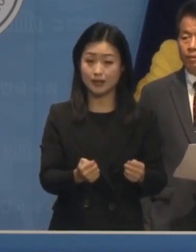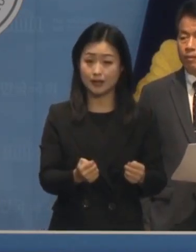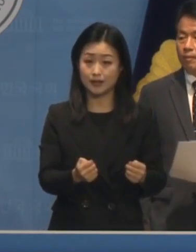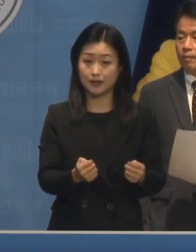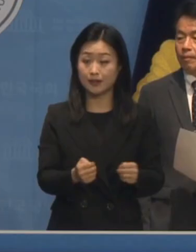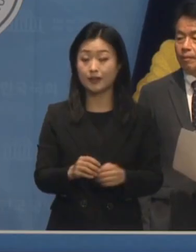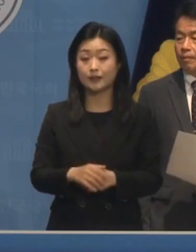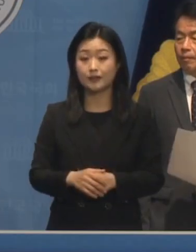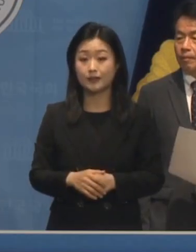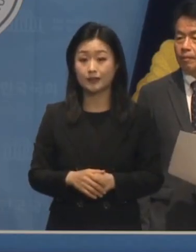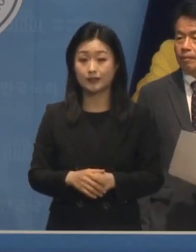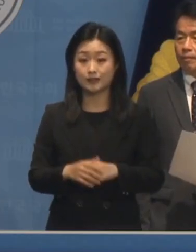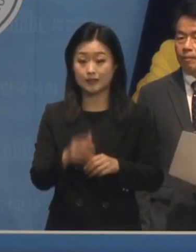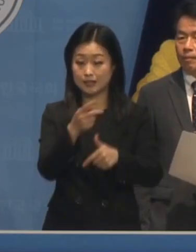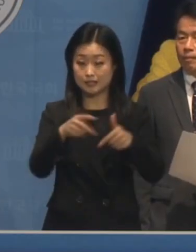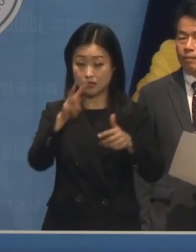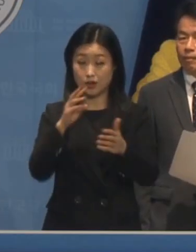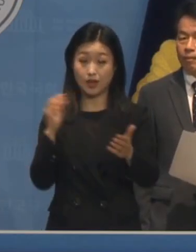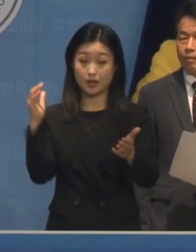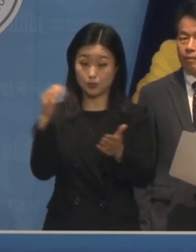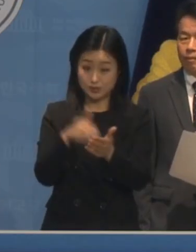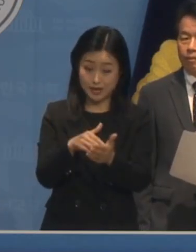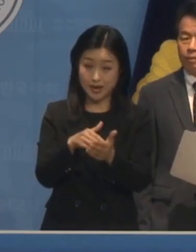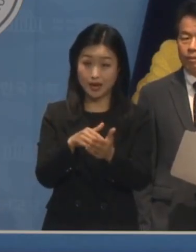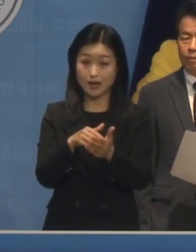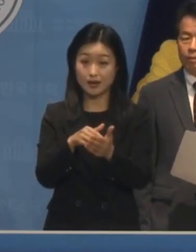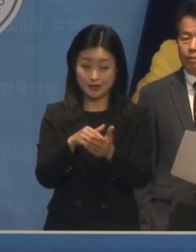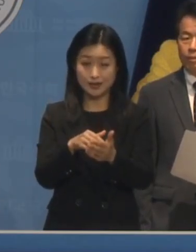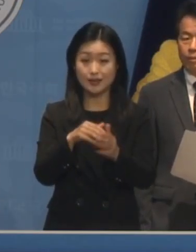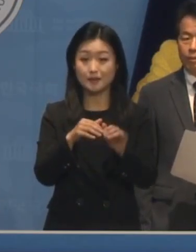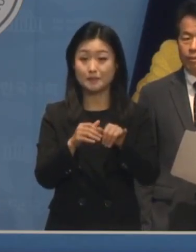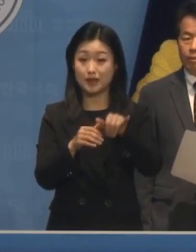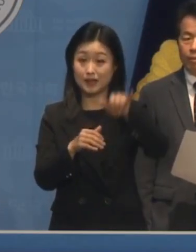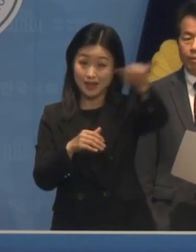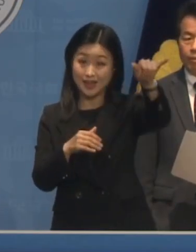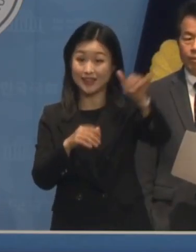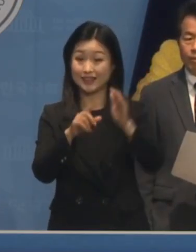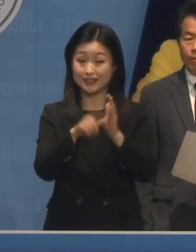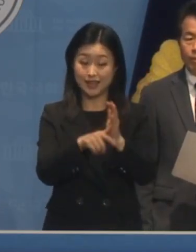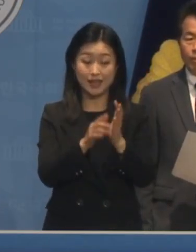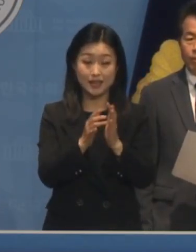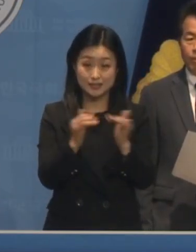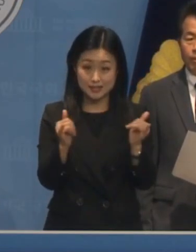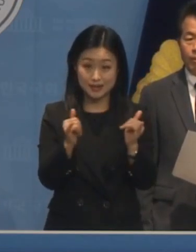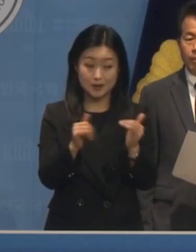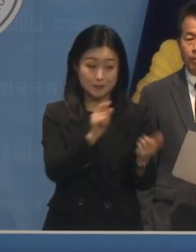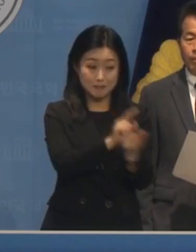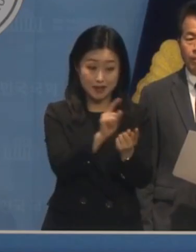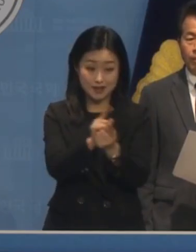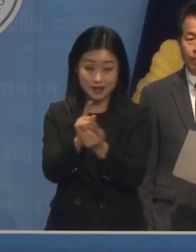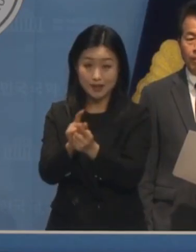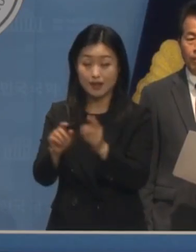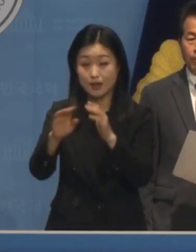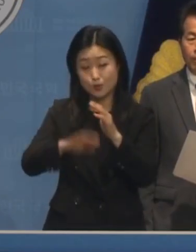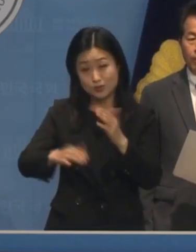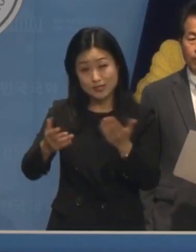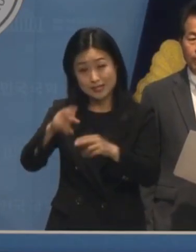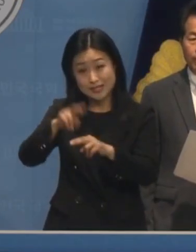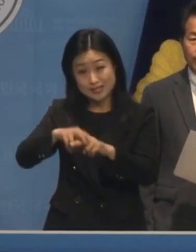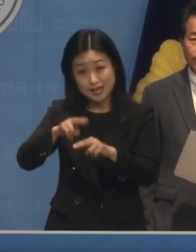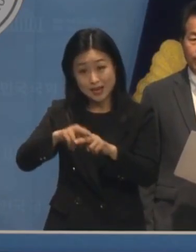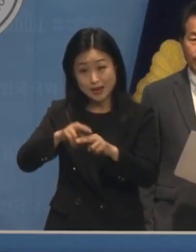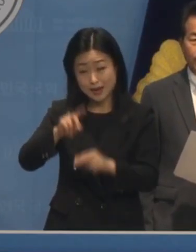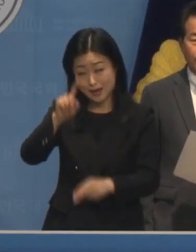천지였고 도착해서 비행기를 타는 순간까지 만날 수 있는 정규직 노동자는 단 한